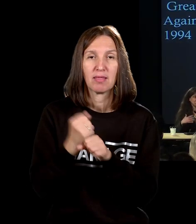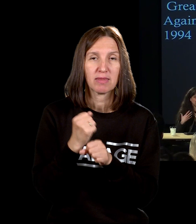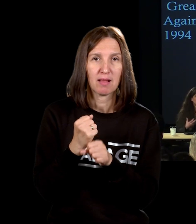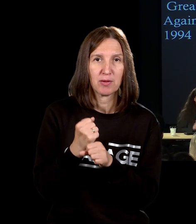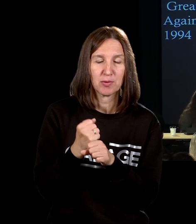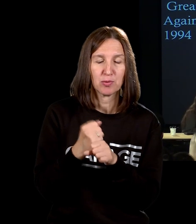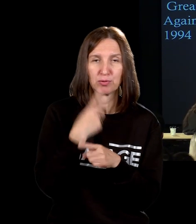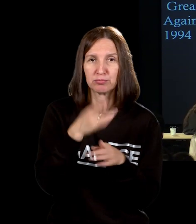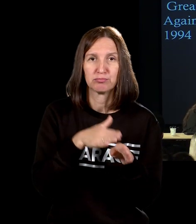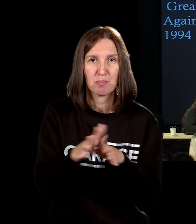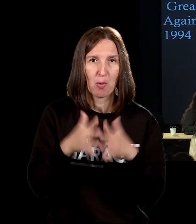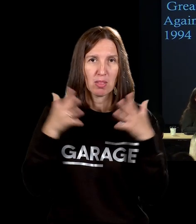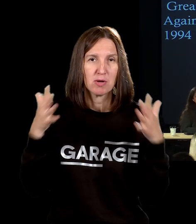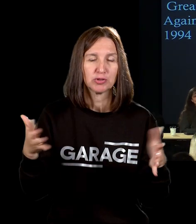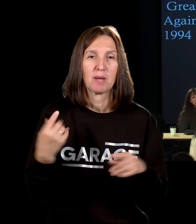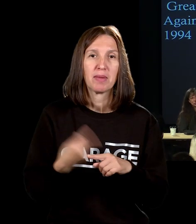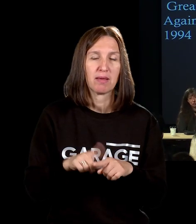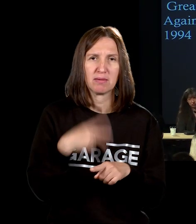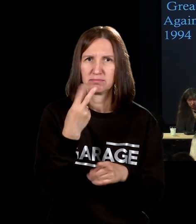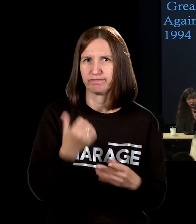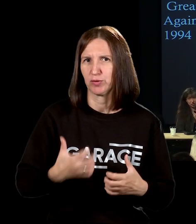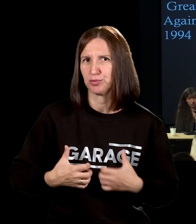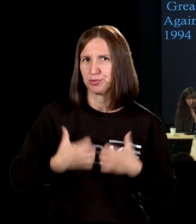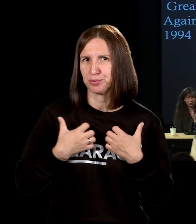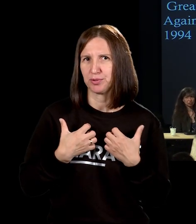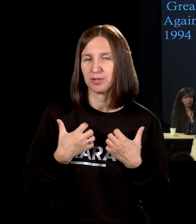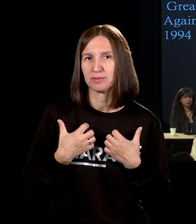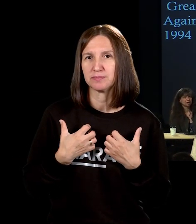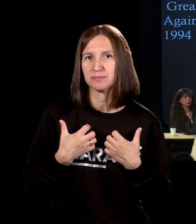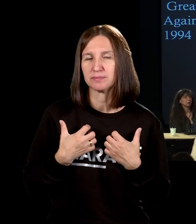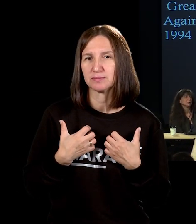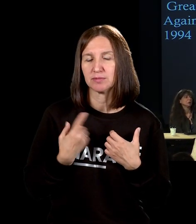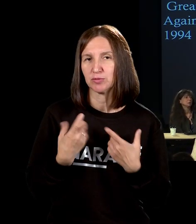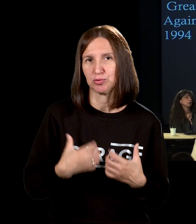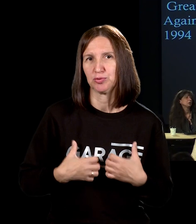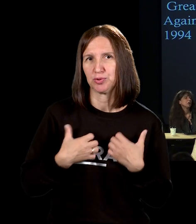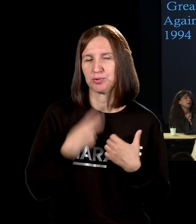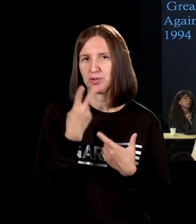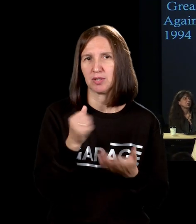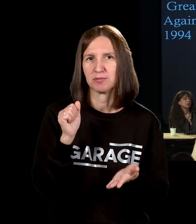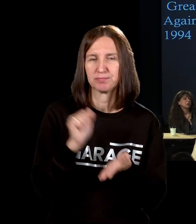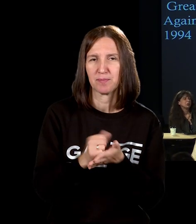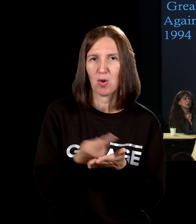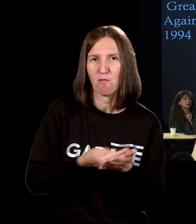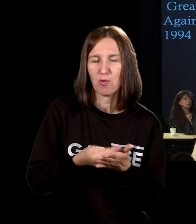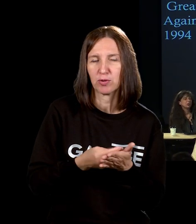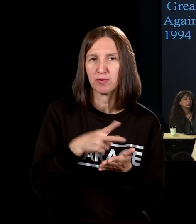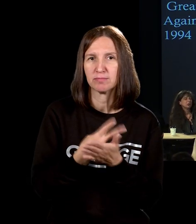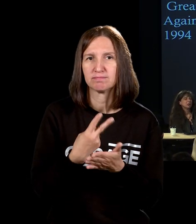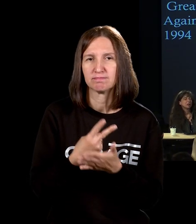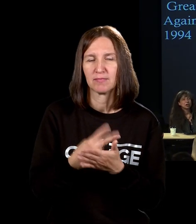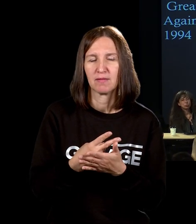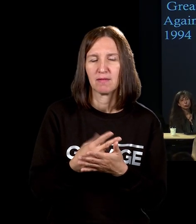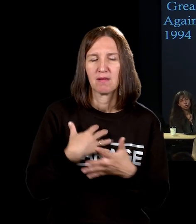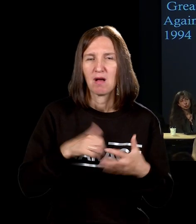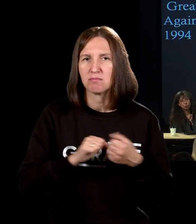его полномасштабно, это одна из самых жутких. Как один из самых жутких афортов, представляющий